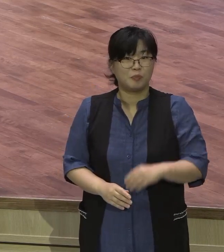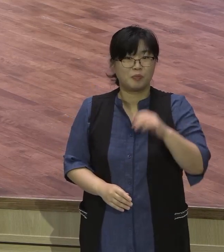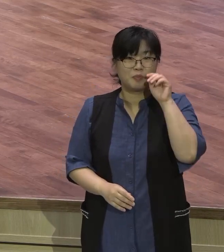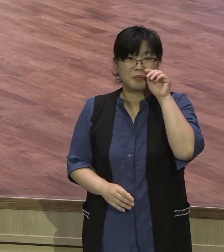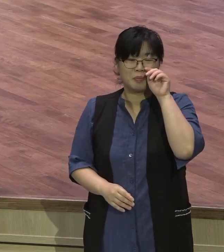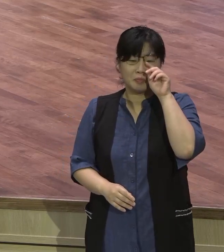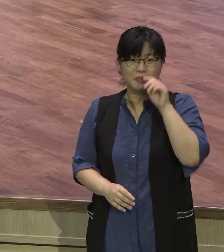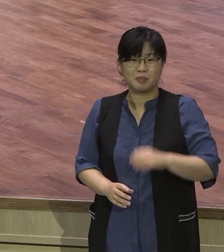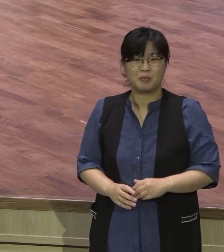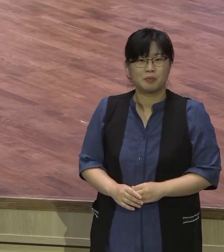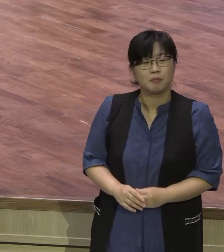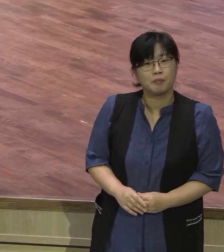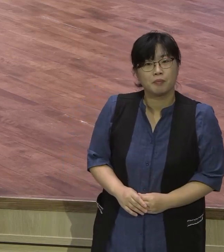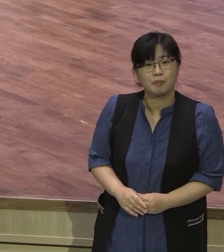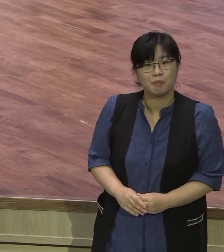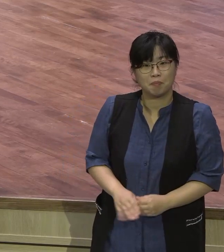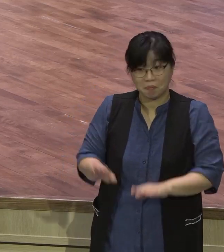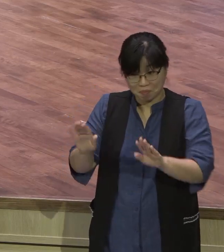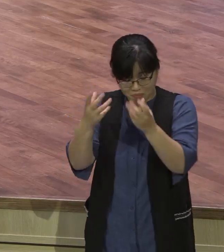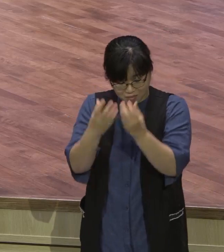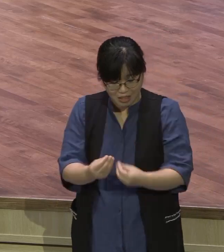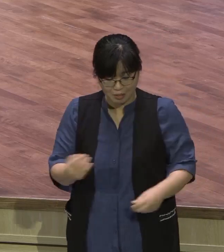들어갔어 주로 여자들에게 많이 들어가요 그래 탁